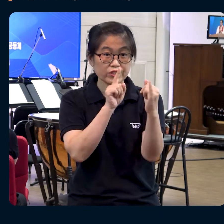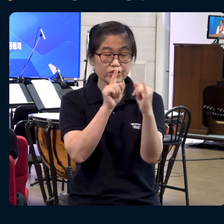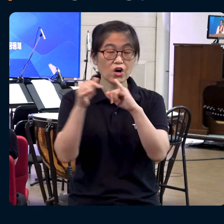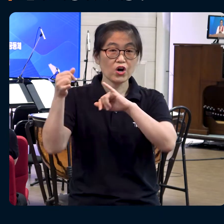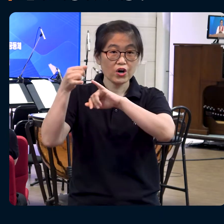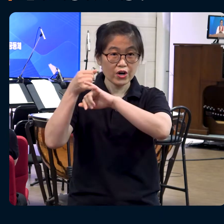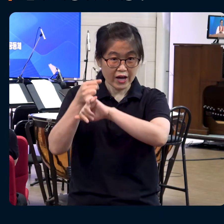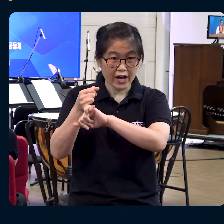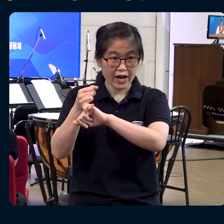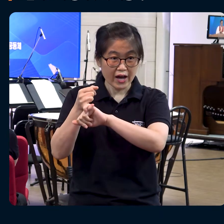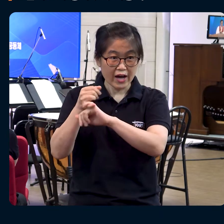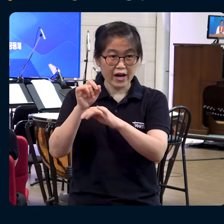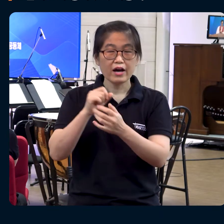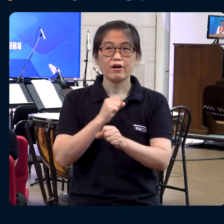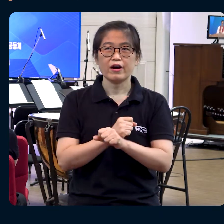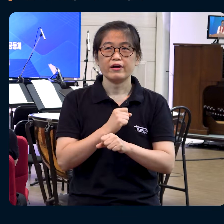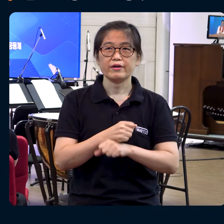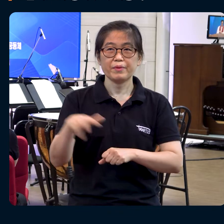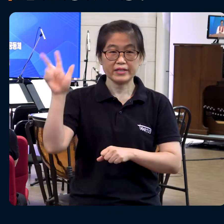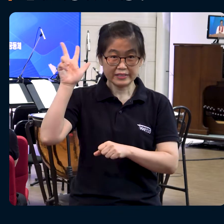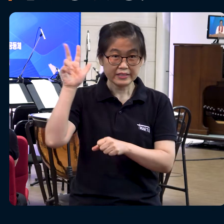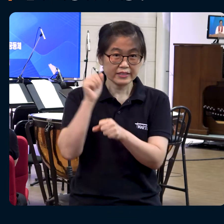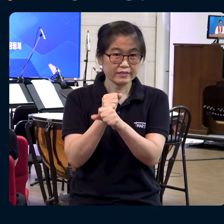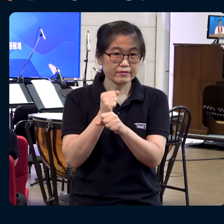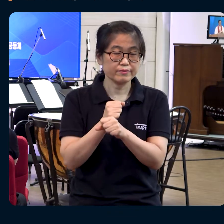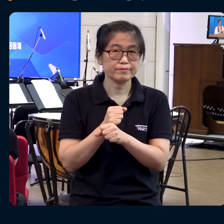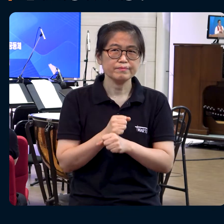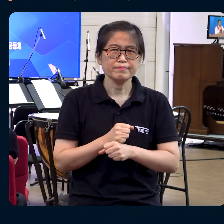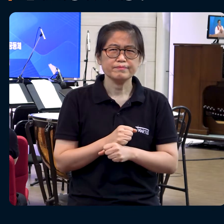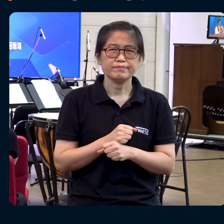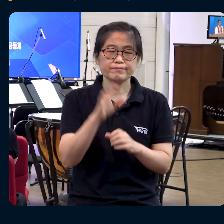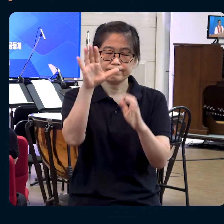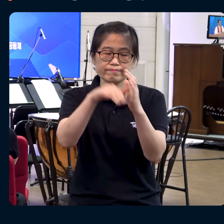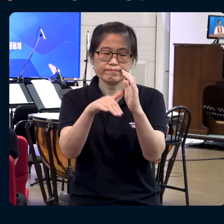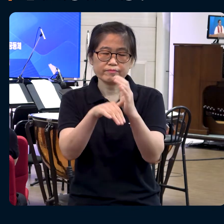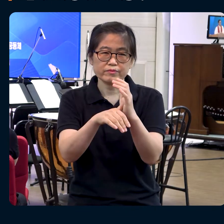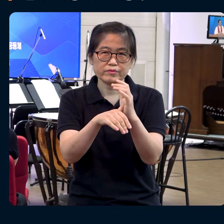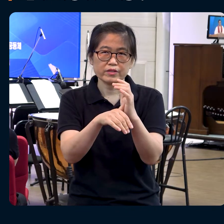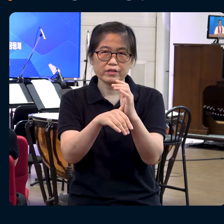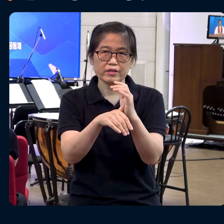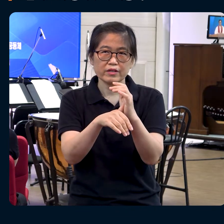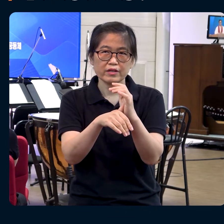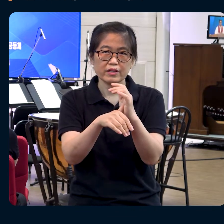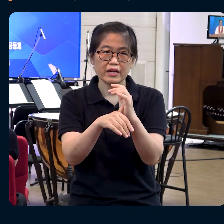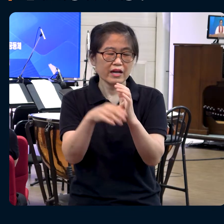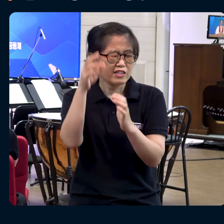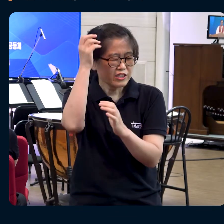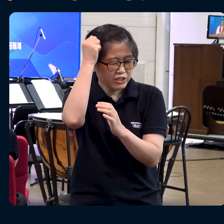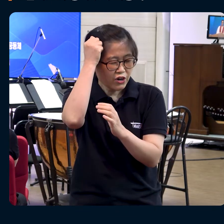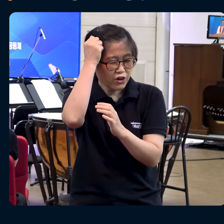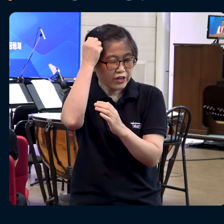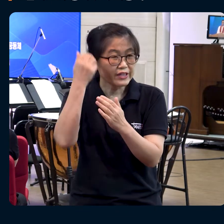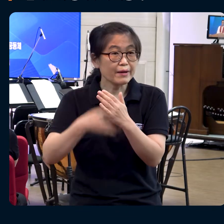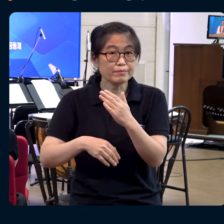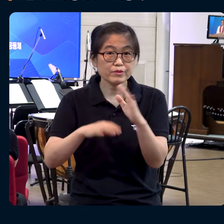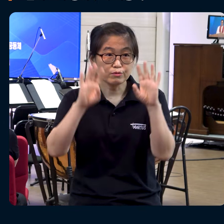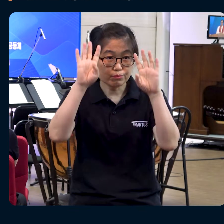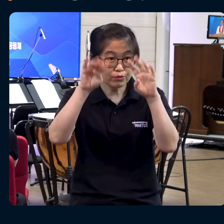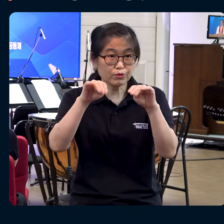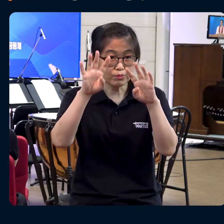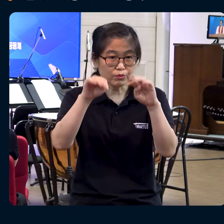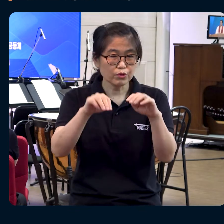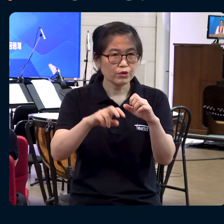그대로 합니다. 무엇보다 혼인 서약을 새롭게 하죠. 자, 그런데 그때 그 기억에 남는 한 부부가